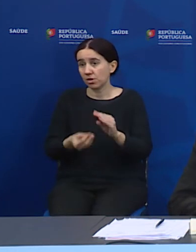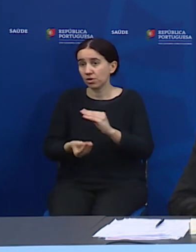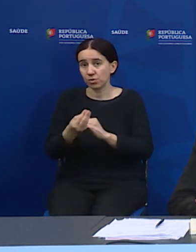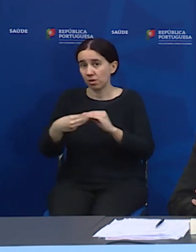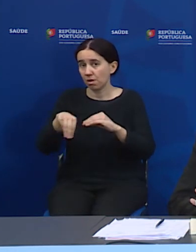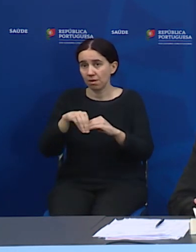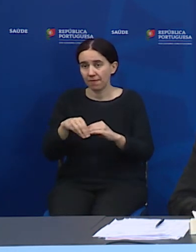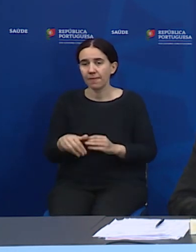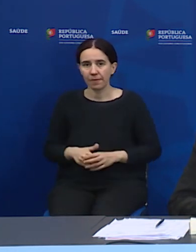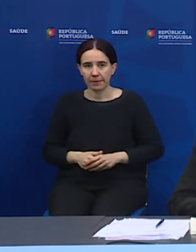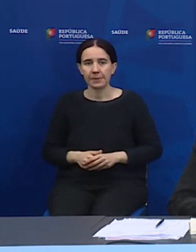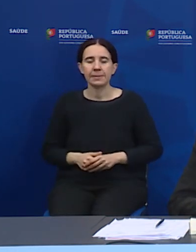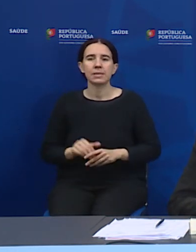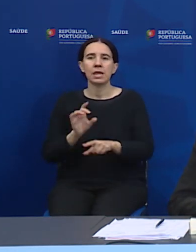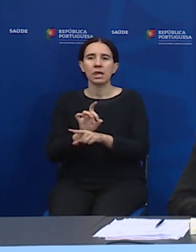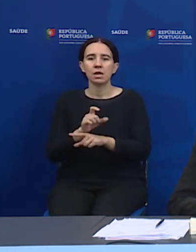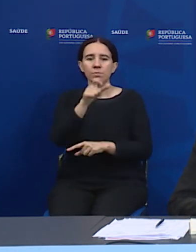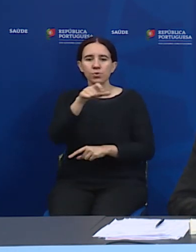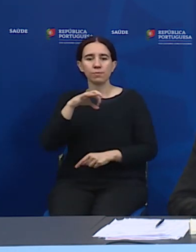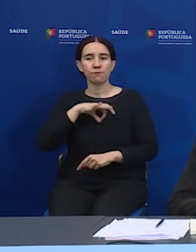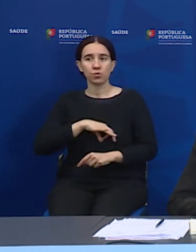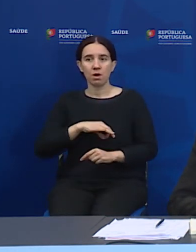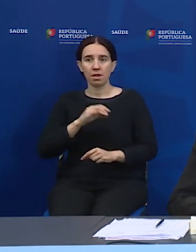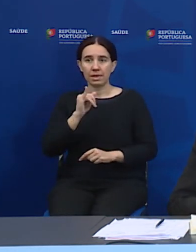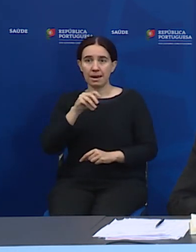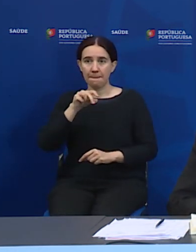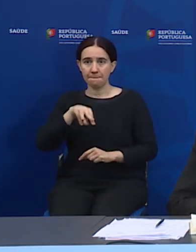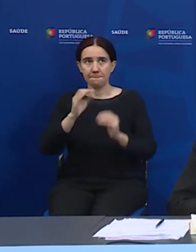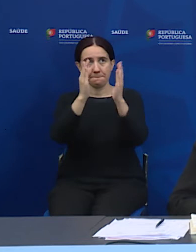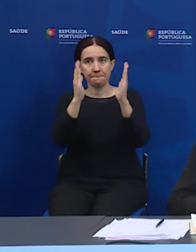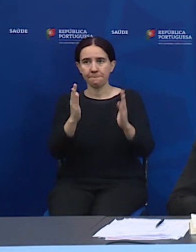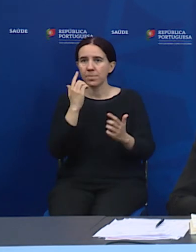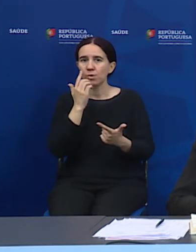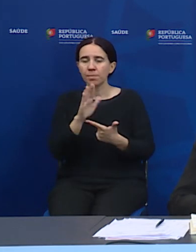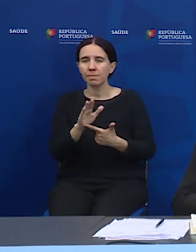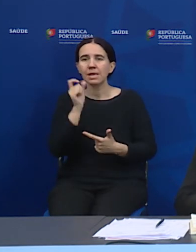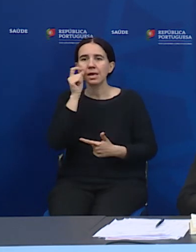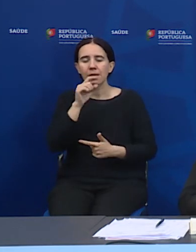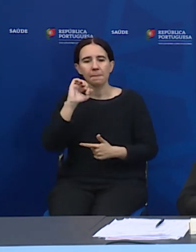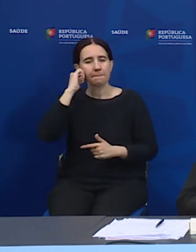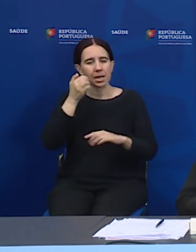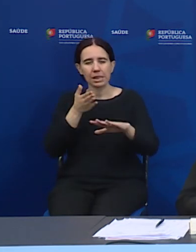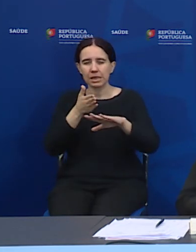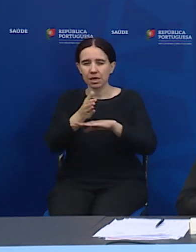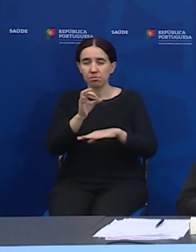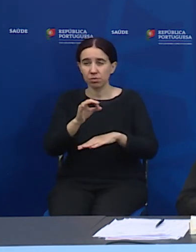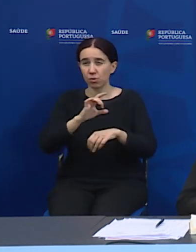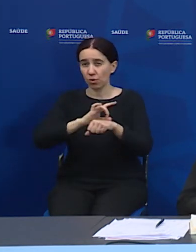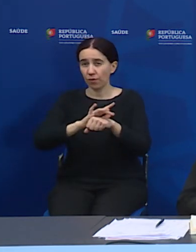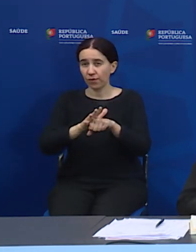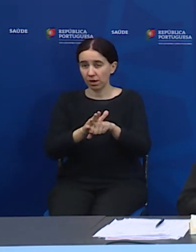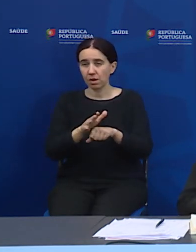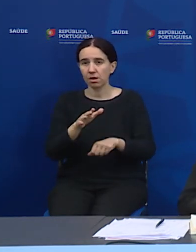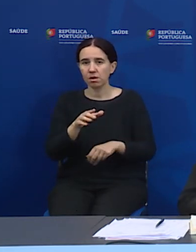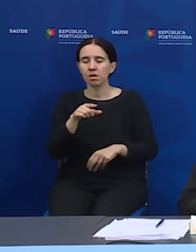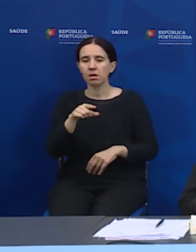nacionais no que diz respeito aos profissionais do casamento aqueles que foram diretamente atingidos pelo convido e